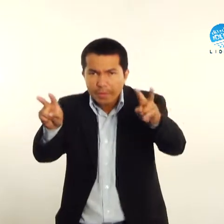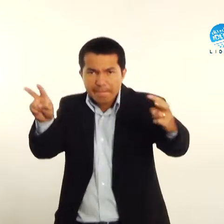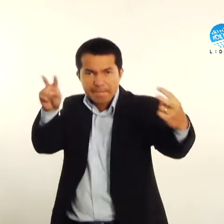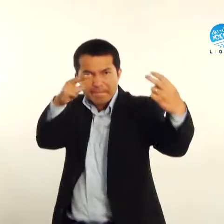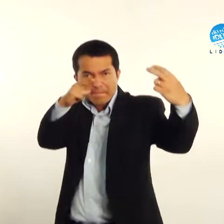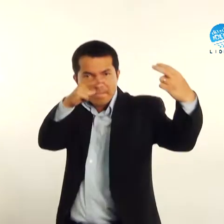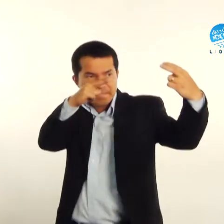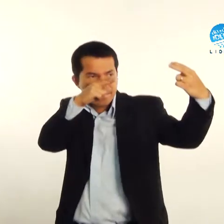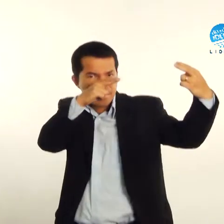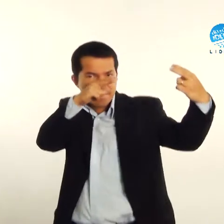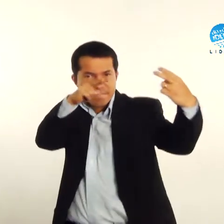assim: